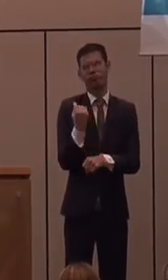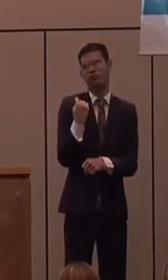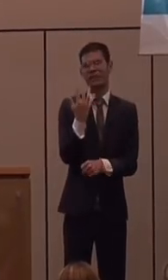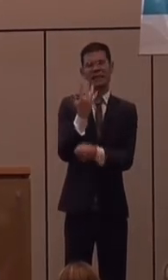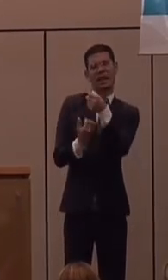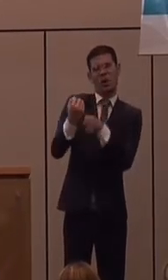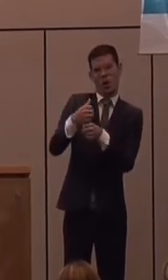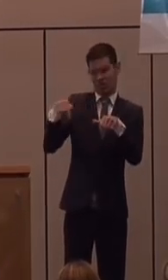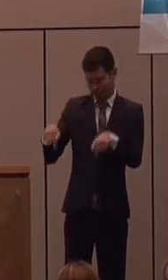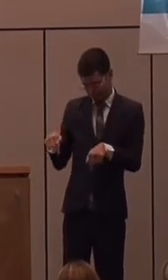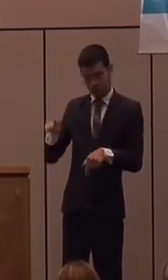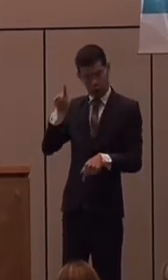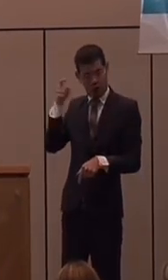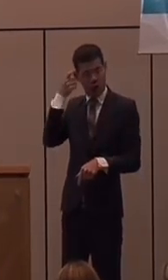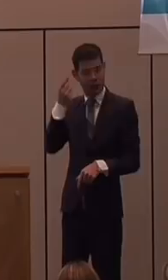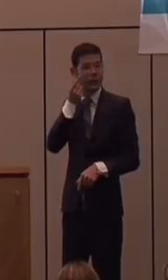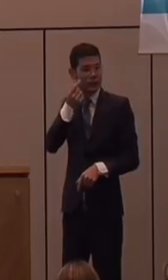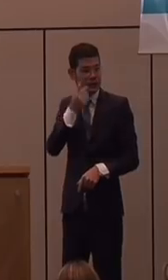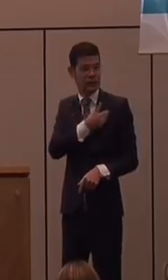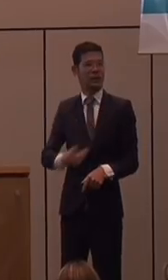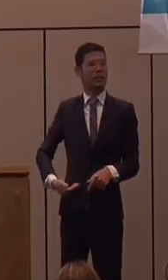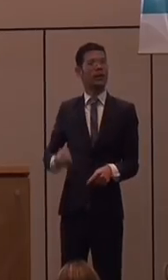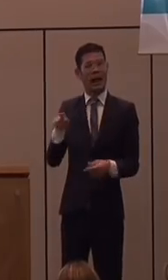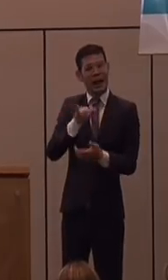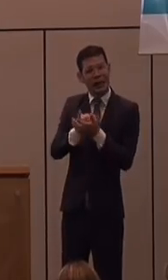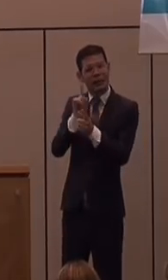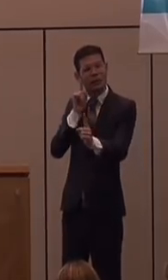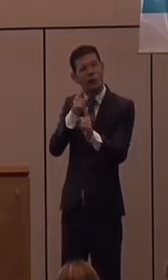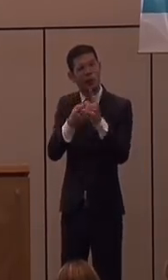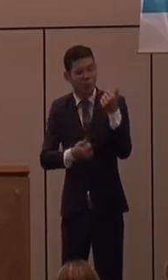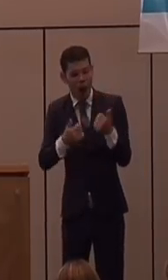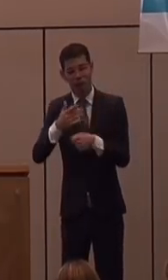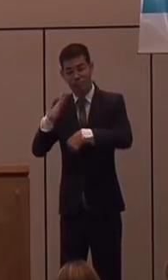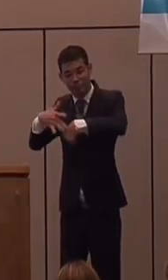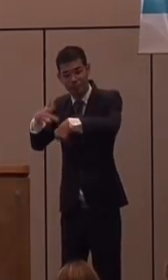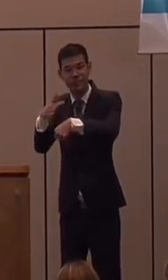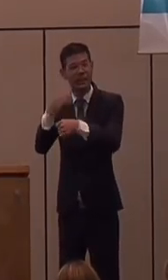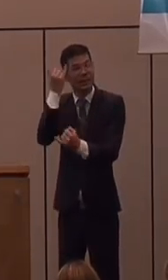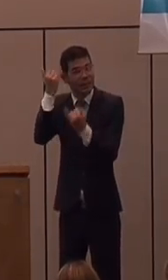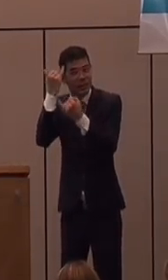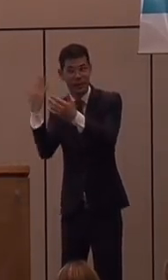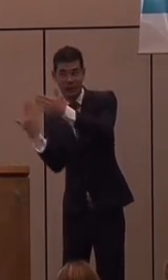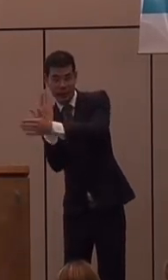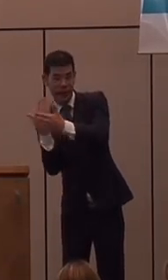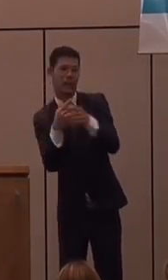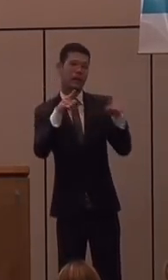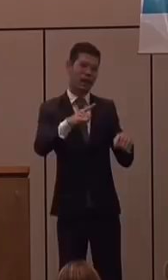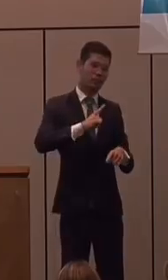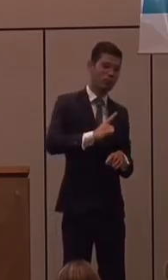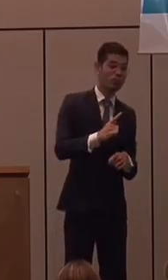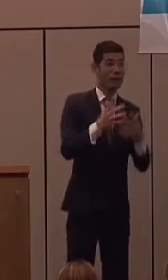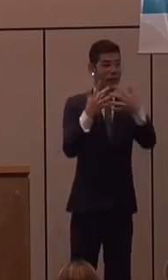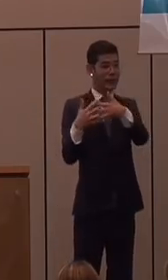foco específicamente y es promover la innovación y promover el emprendimiento en lo que va corrido de este año hemos atendido mil